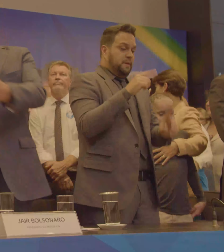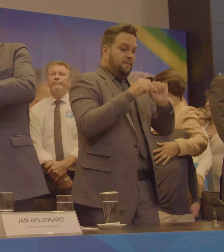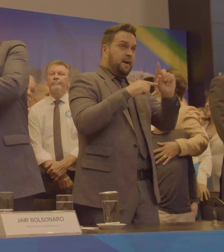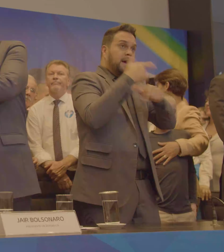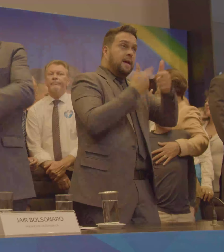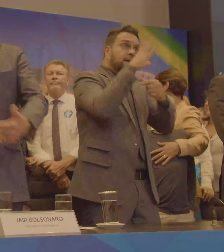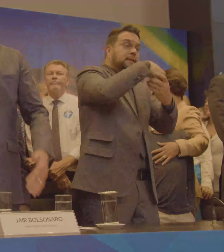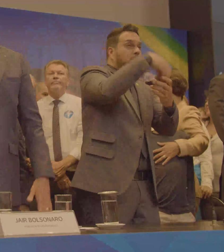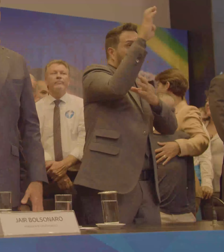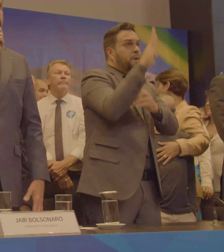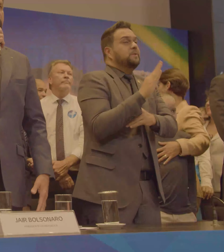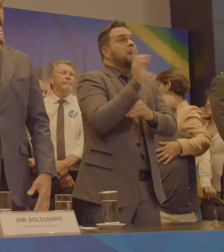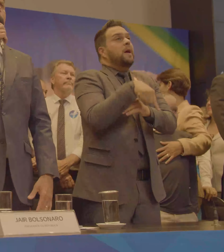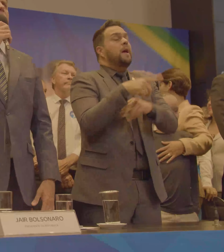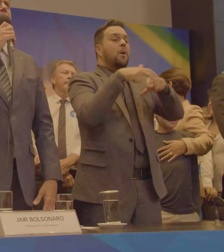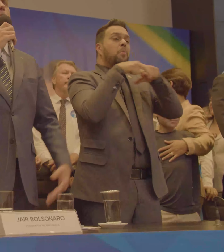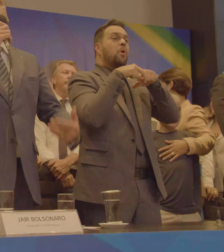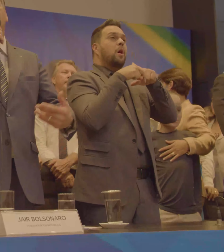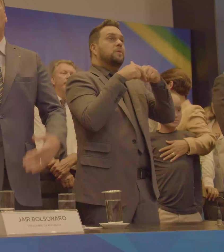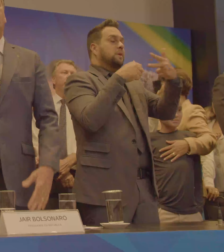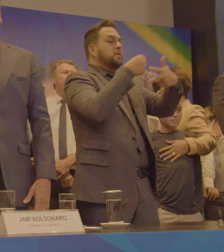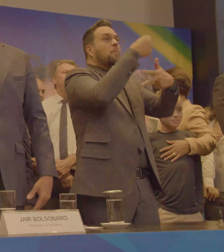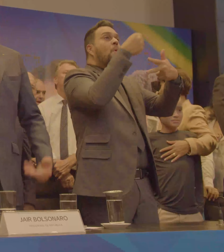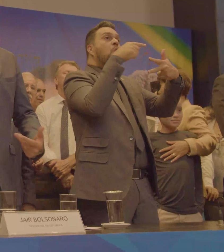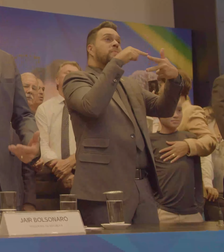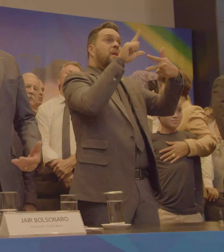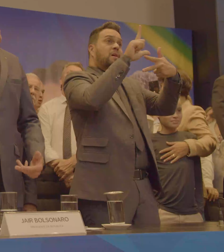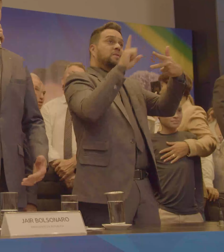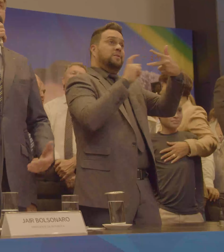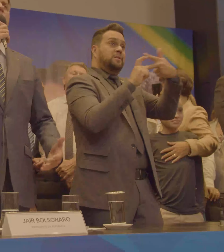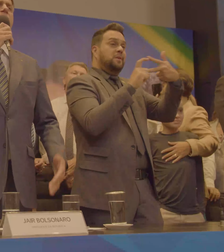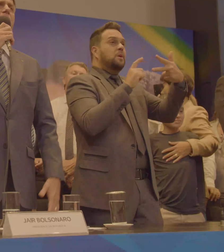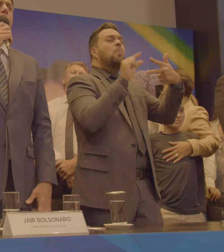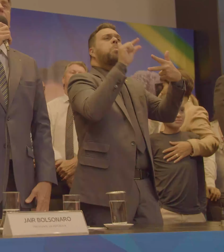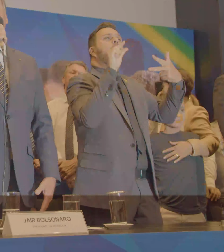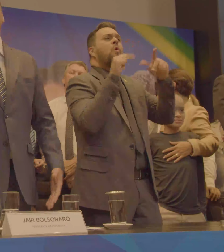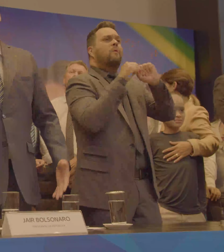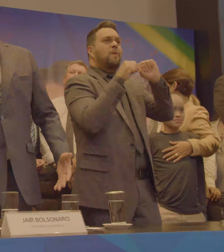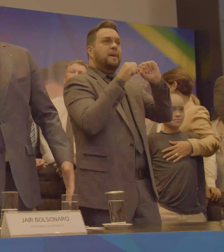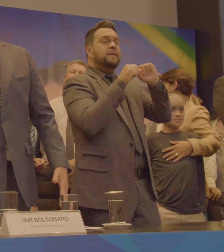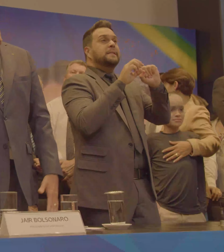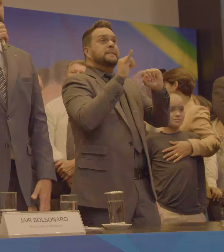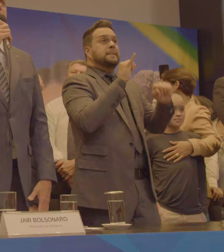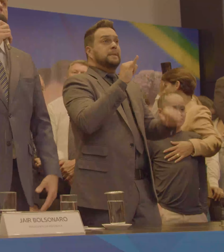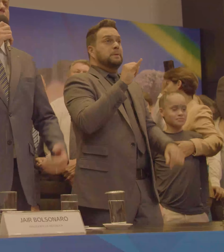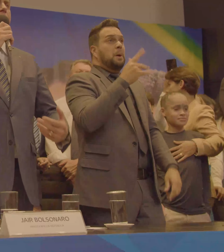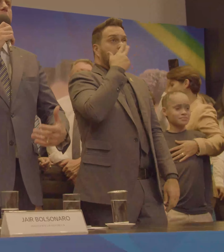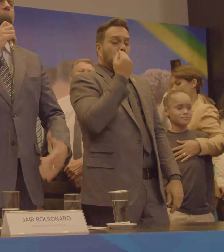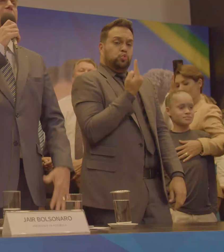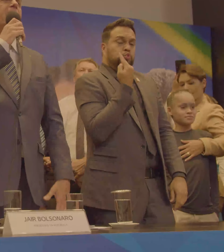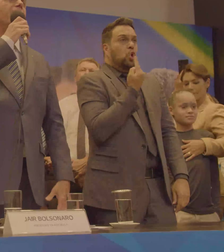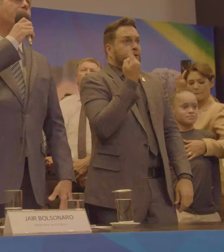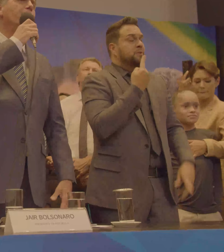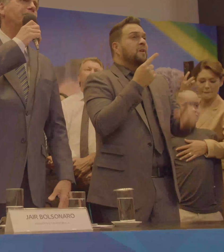Brasil é através desses poderes. Muito pouco nós fazemos quando estamos sozinhos. E